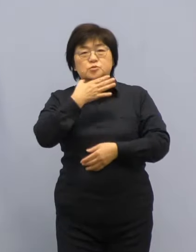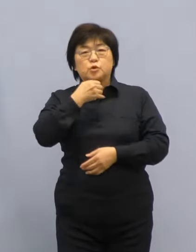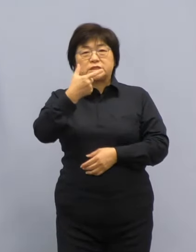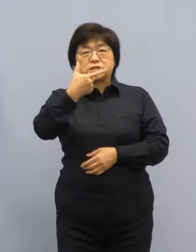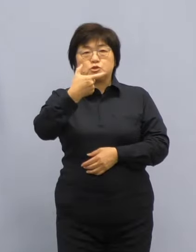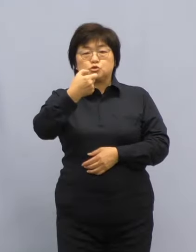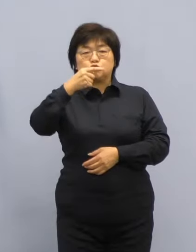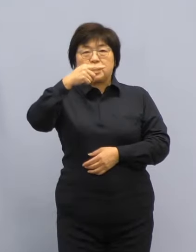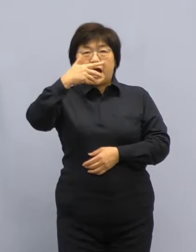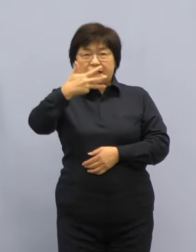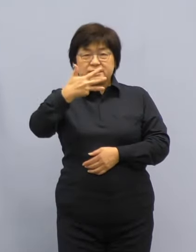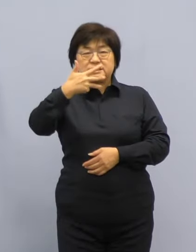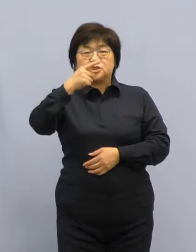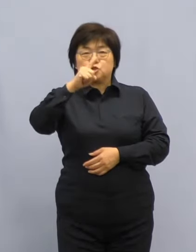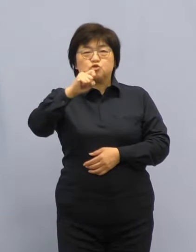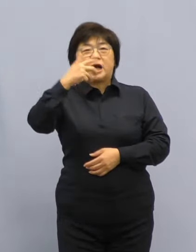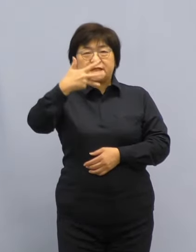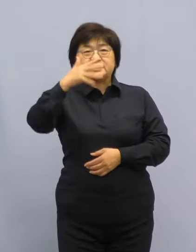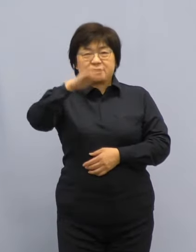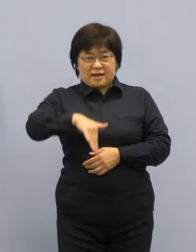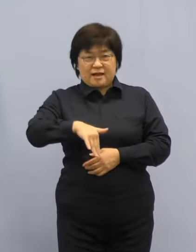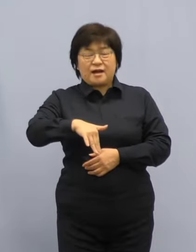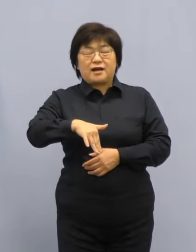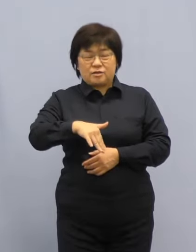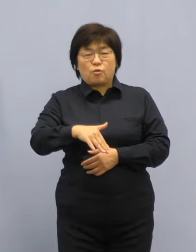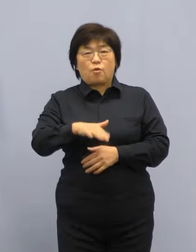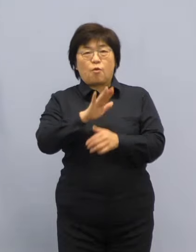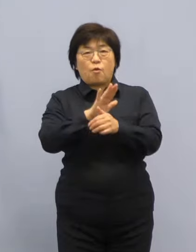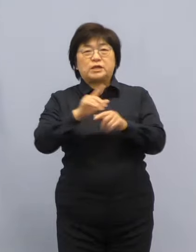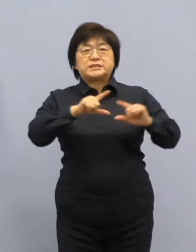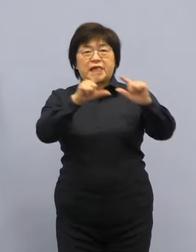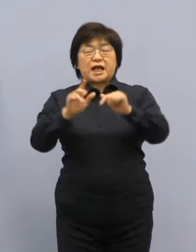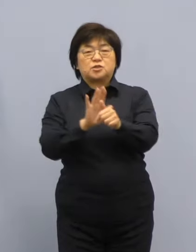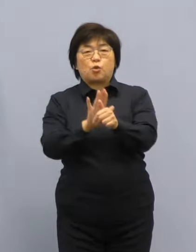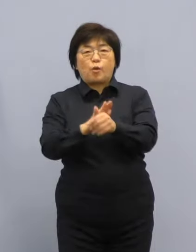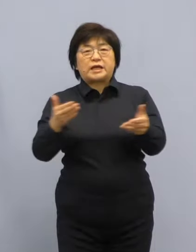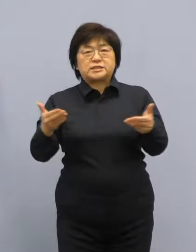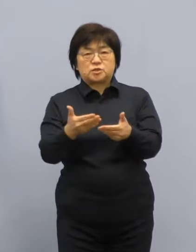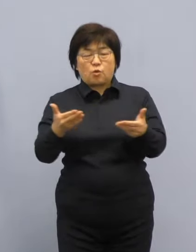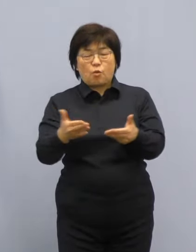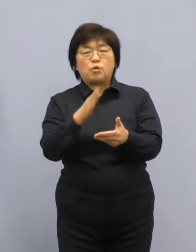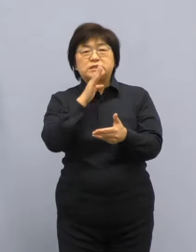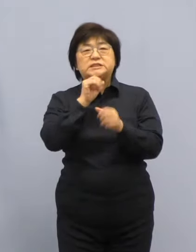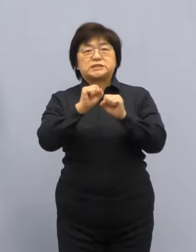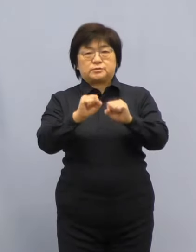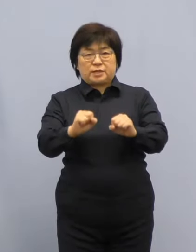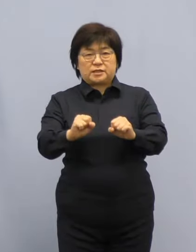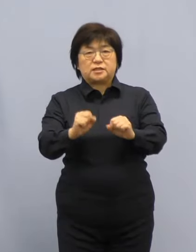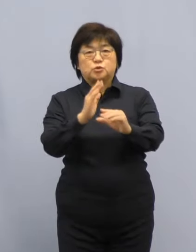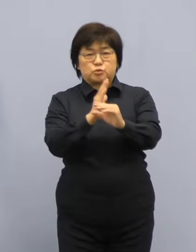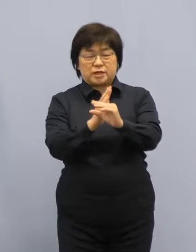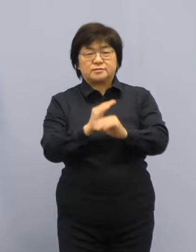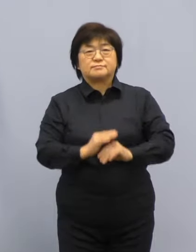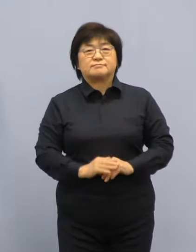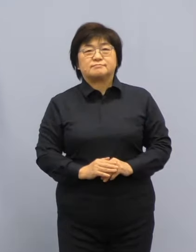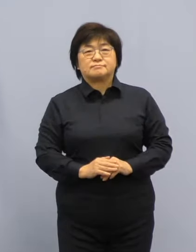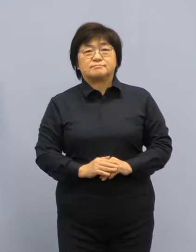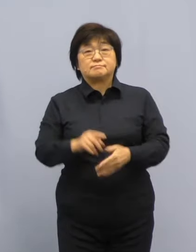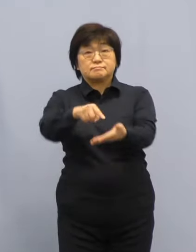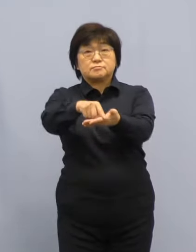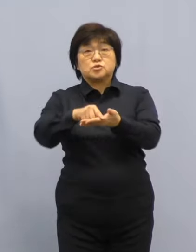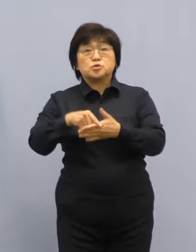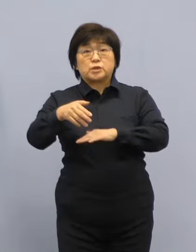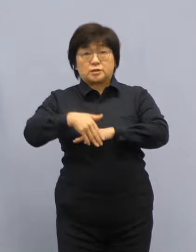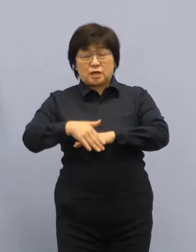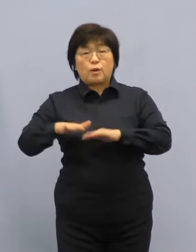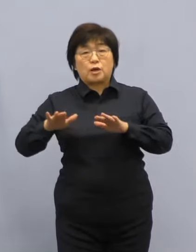マイナンバーカード応援、生活応援事業を実施をしております。申請受付は本